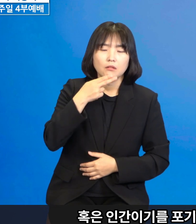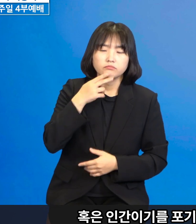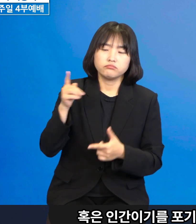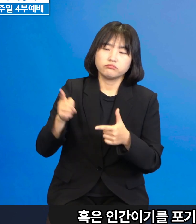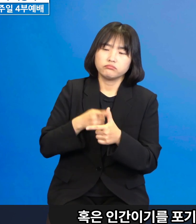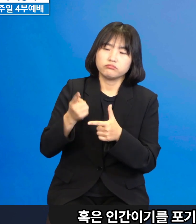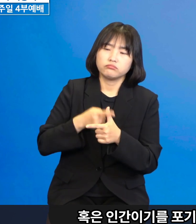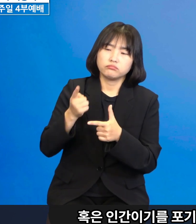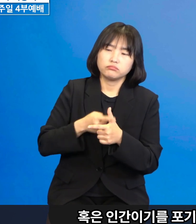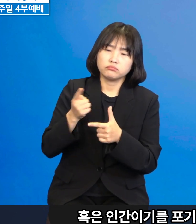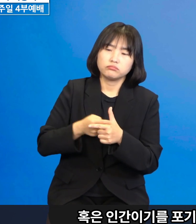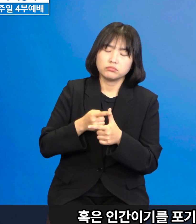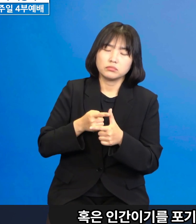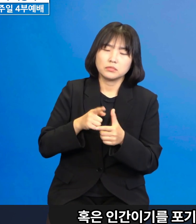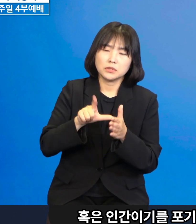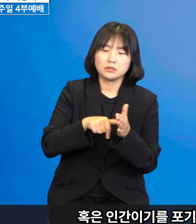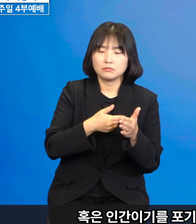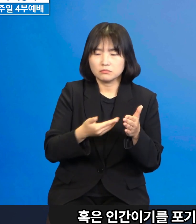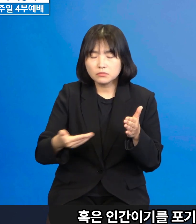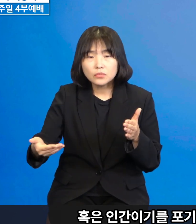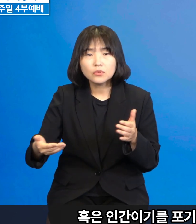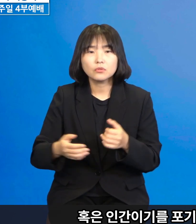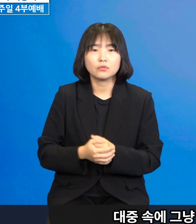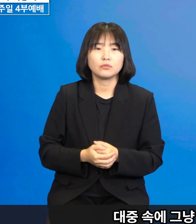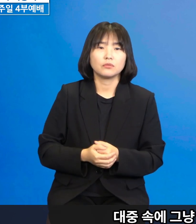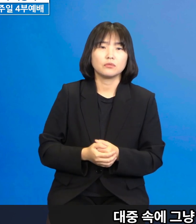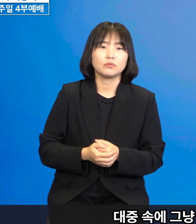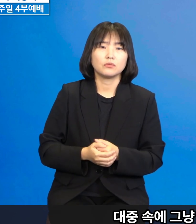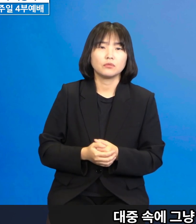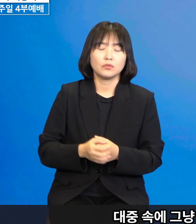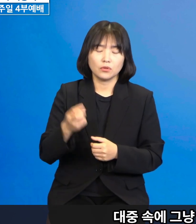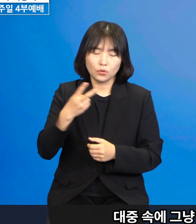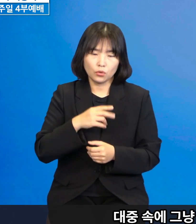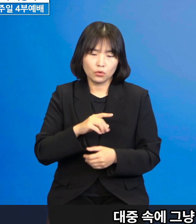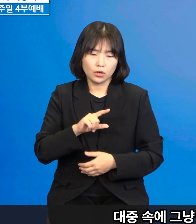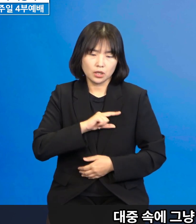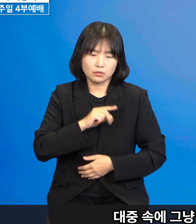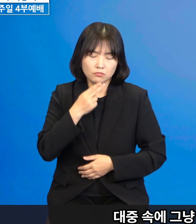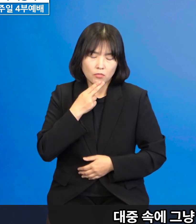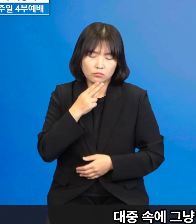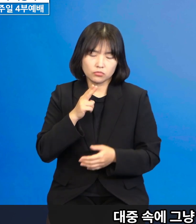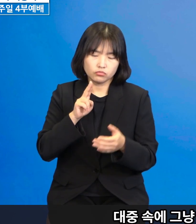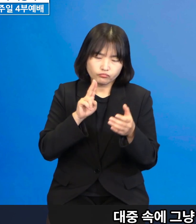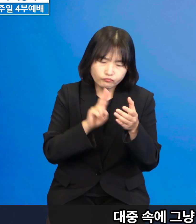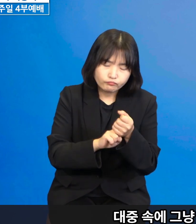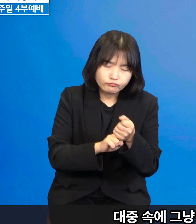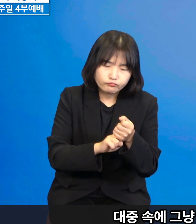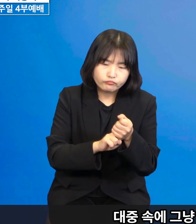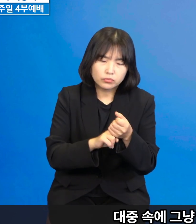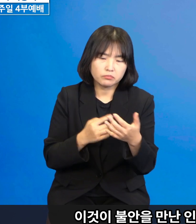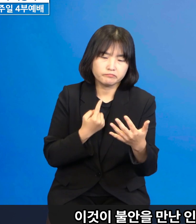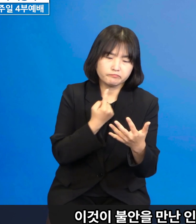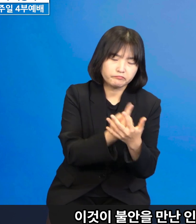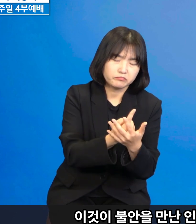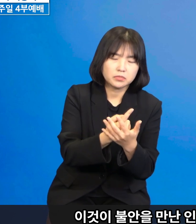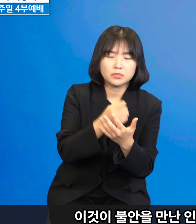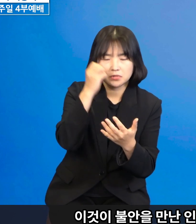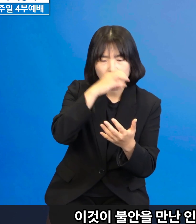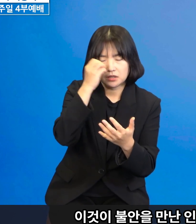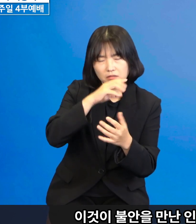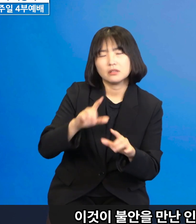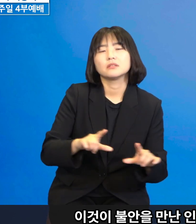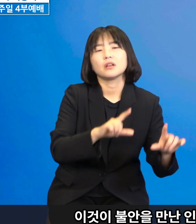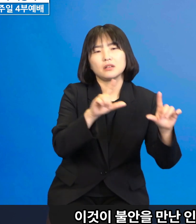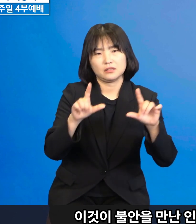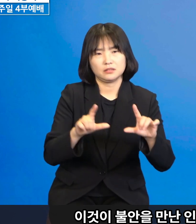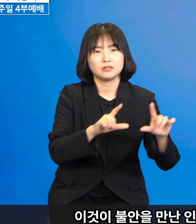혹은 인간이기를 포기하며 익명의 존재가 되어서 대중 속에 그냥 파묻혀 살게 되는 것, 이것이 불안을 만난